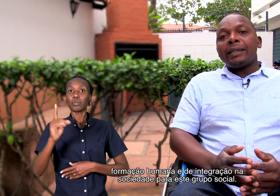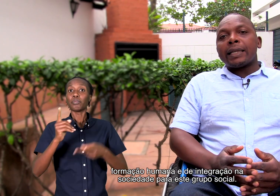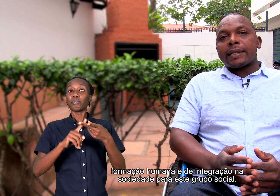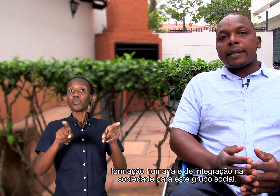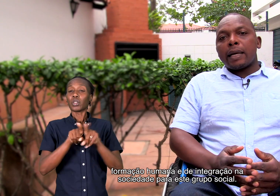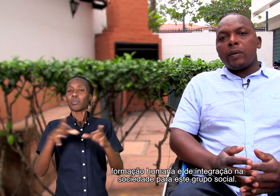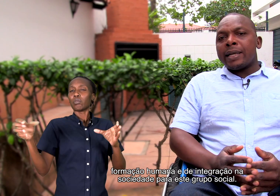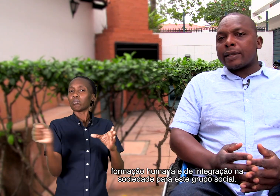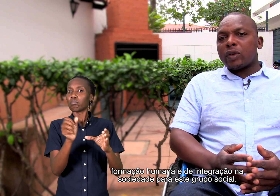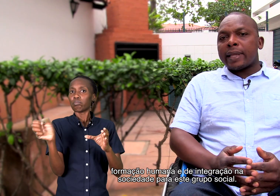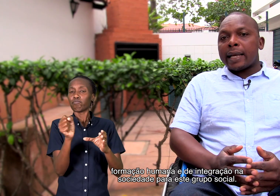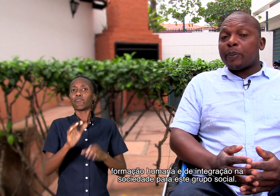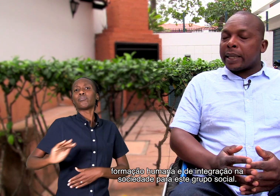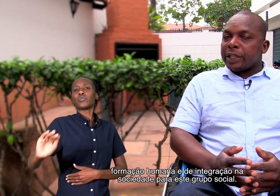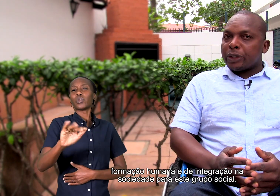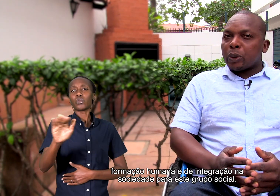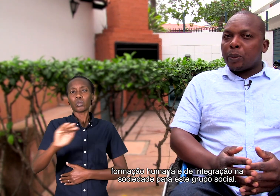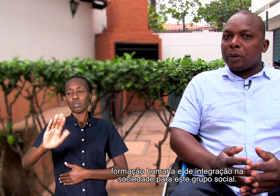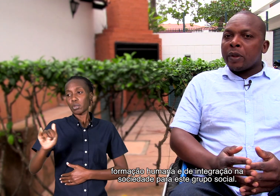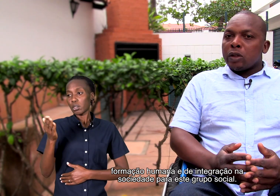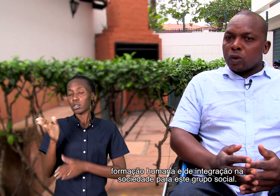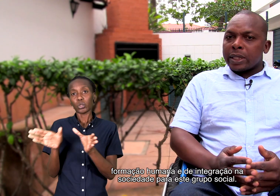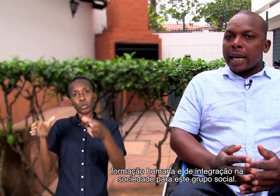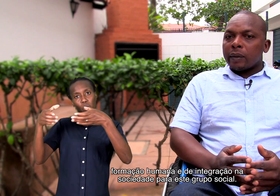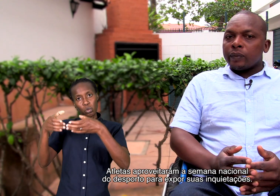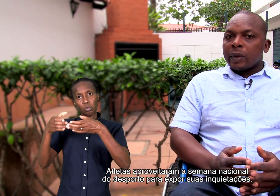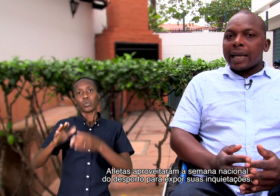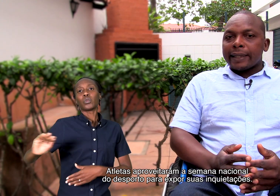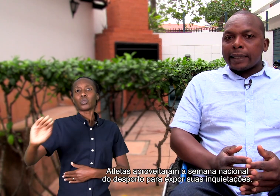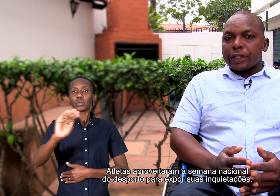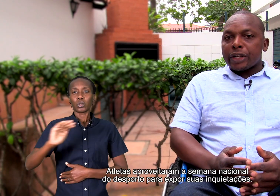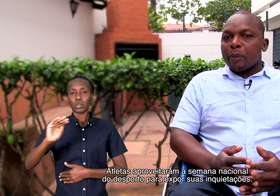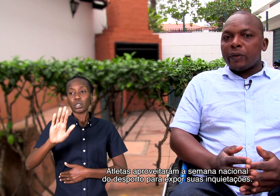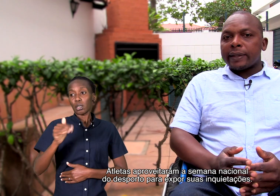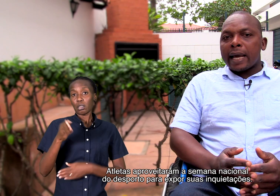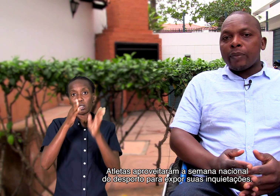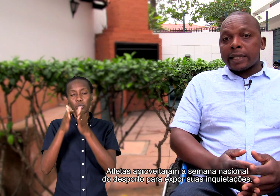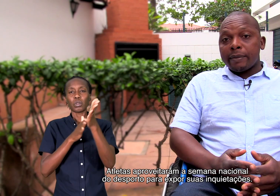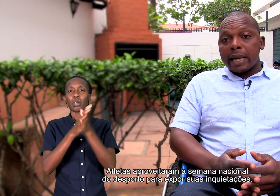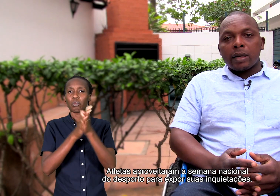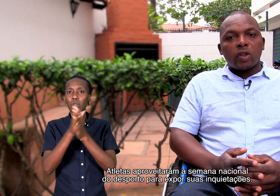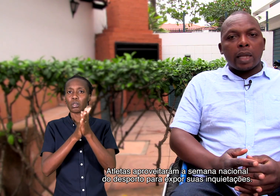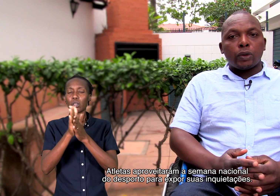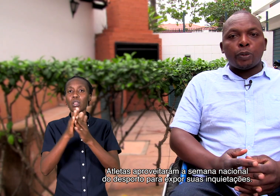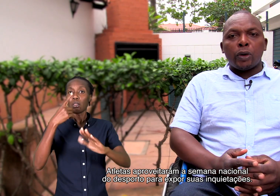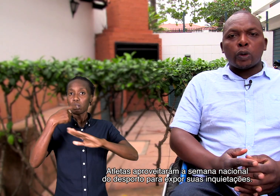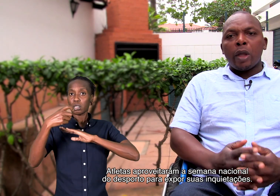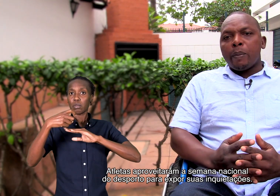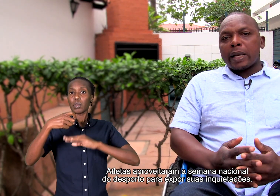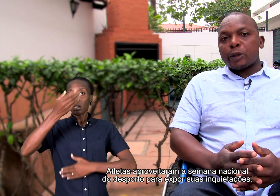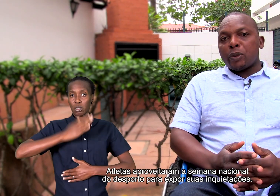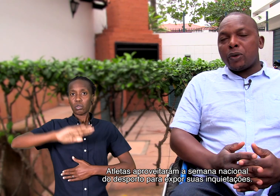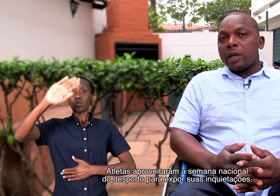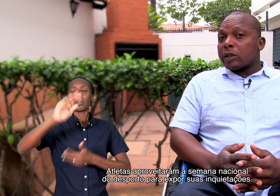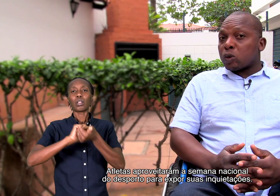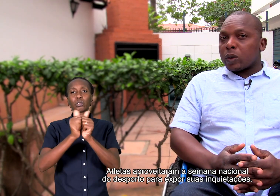e integração na sociedade para este grupo social. Atletas aproveitaram a Semana Nacional do Desporto